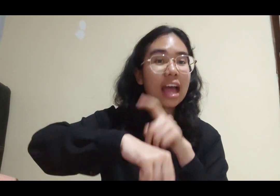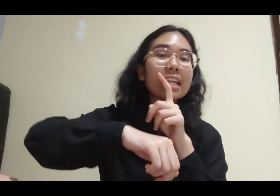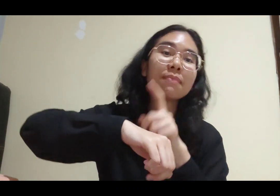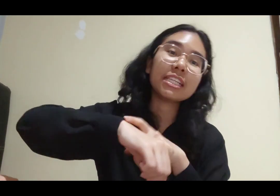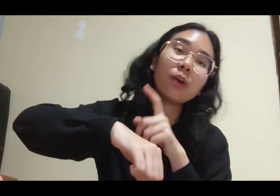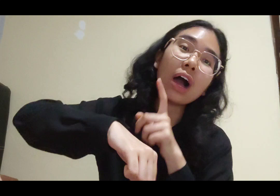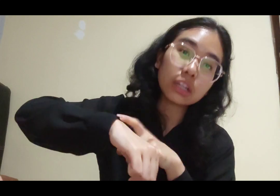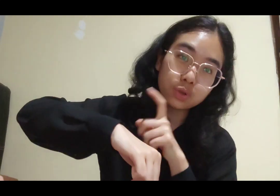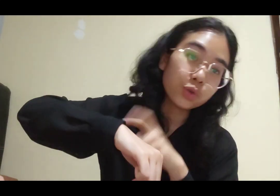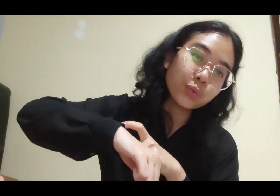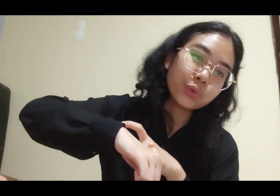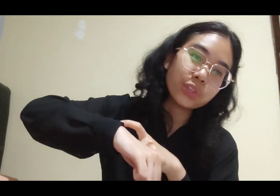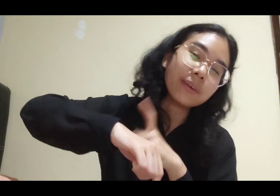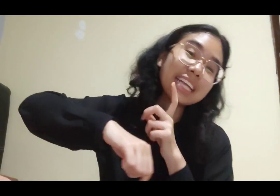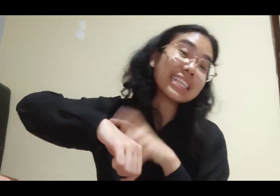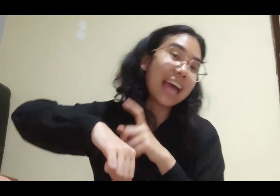masa, sepanjang waktu, sepanjang saat,